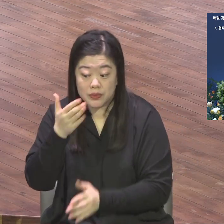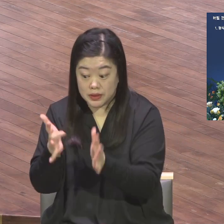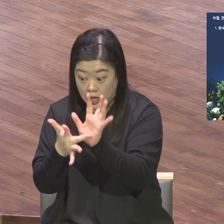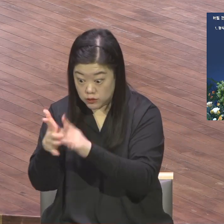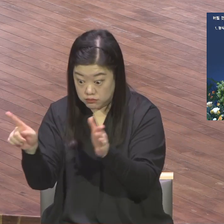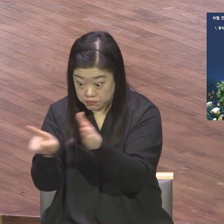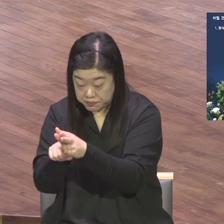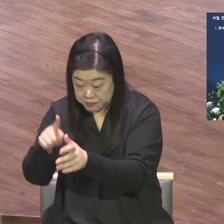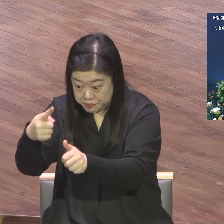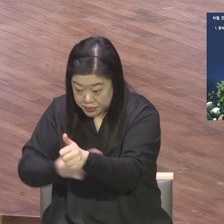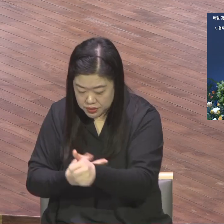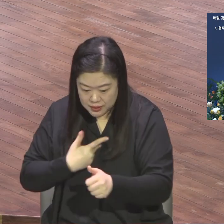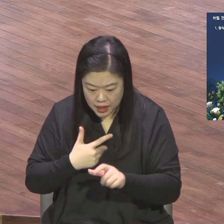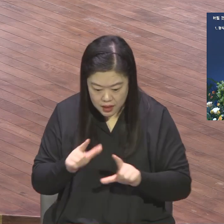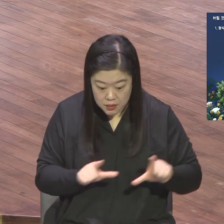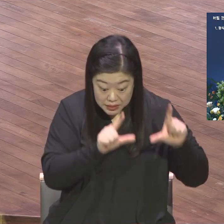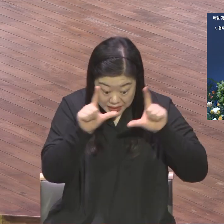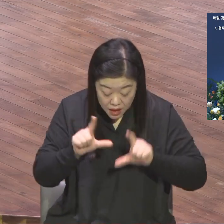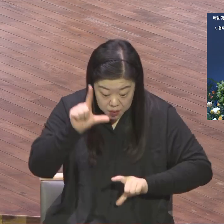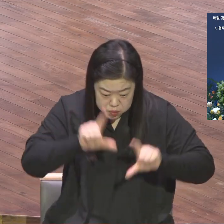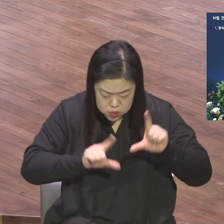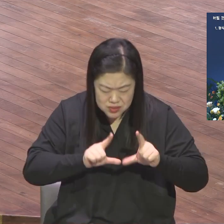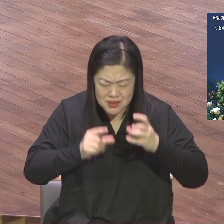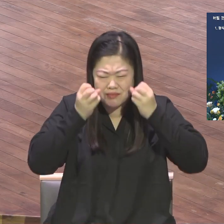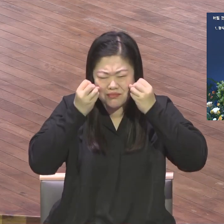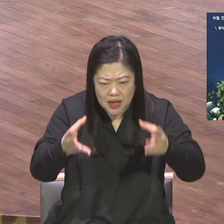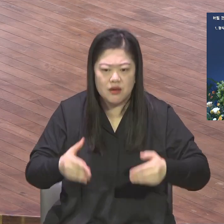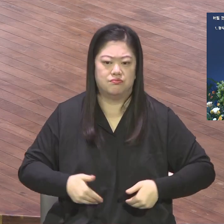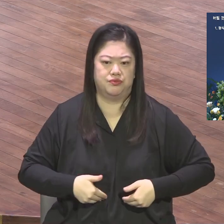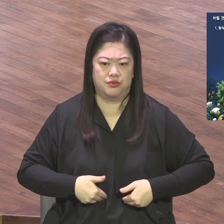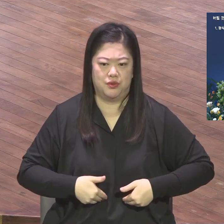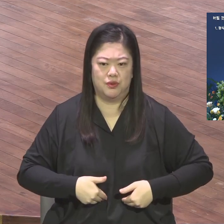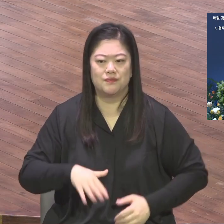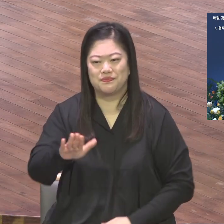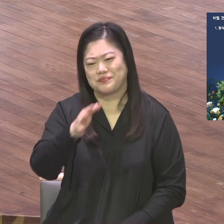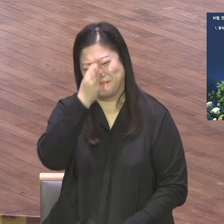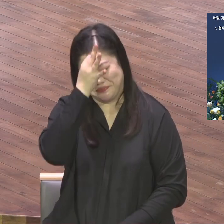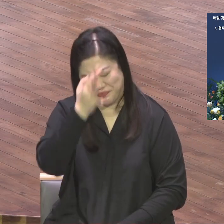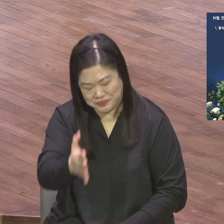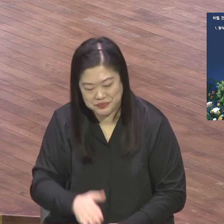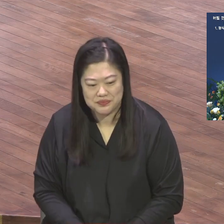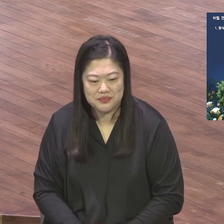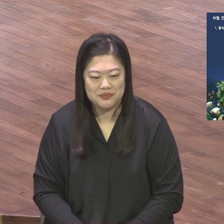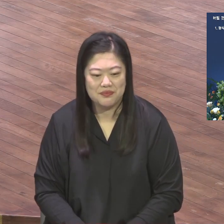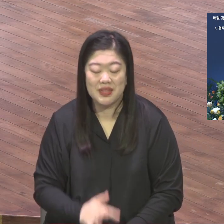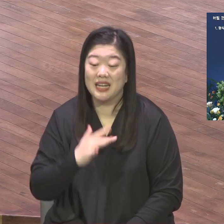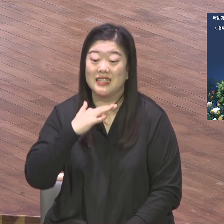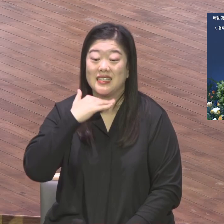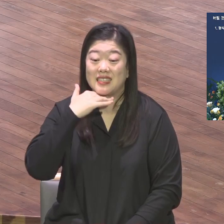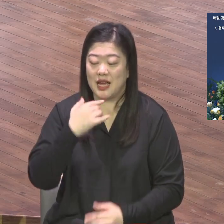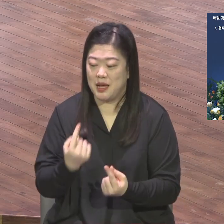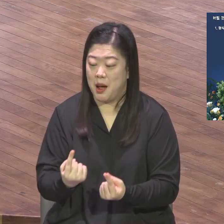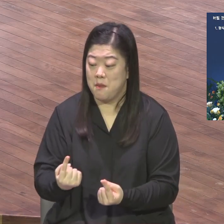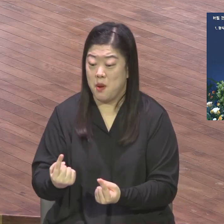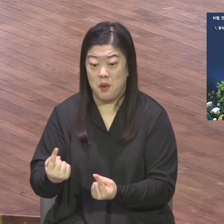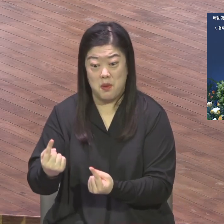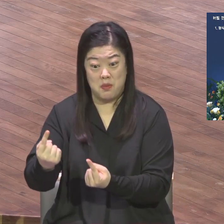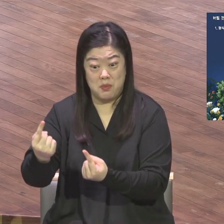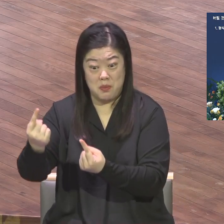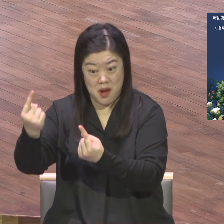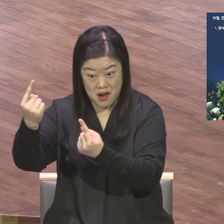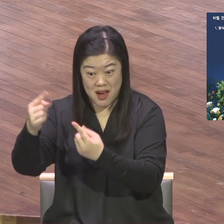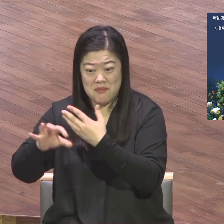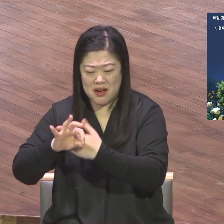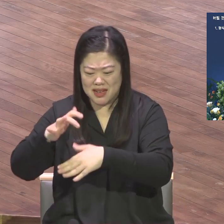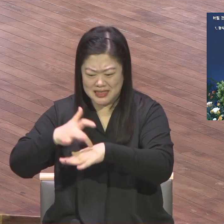완전 새로운. 그래서 나이가 들어가면 참 힘들어요. 변화되기가. 성경의 역사가 있으면 가능한데 복음